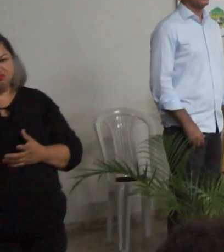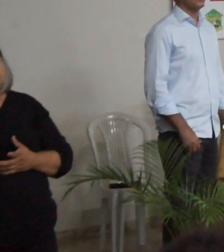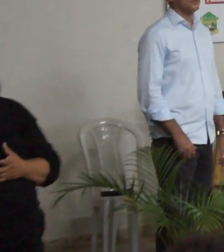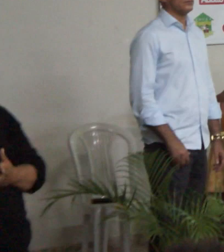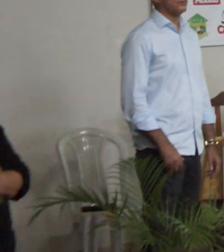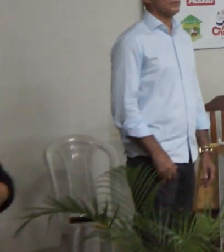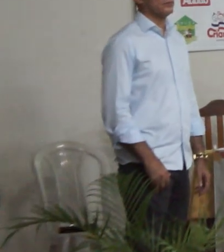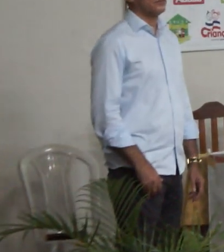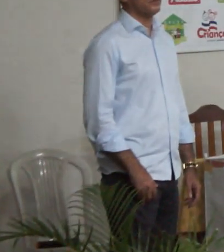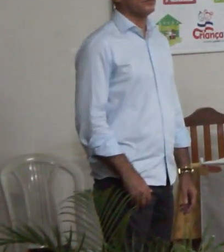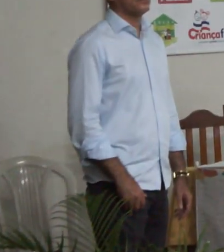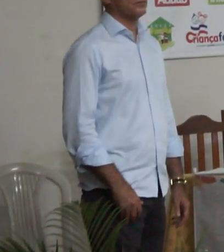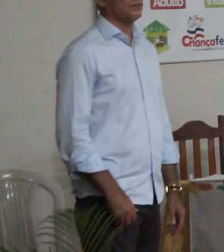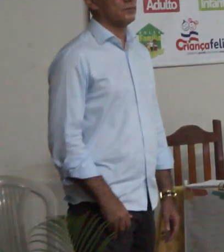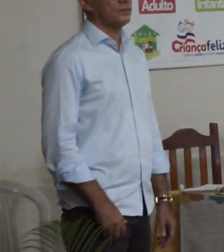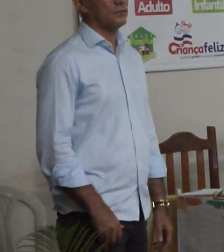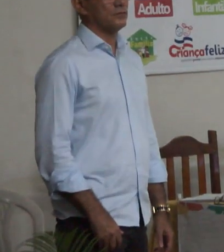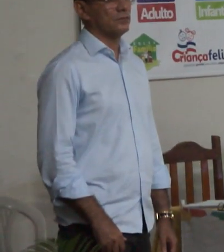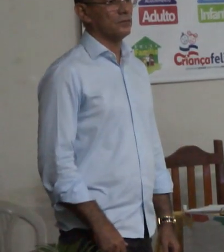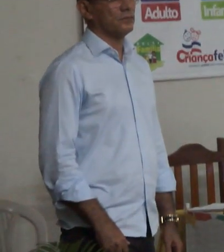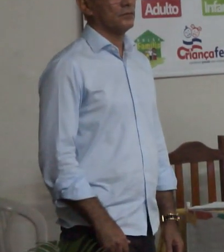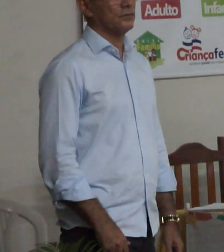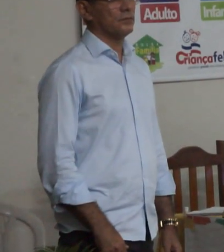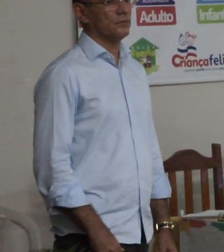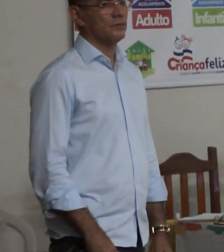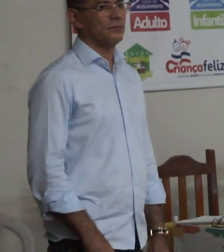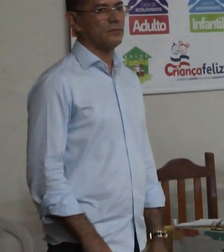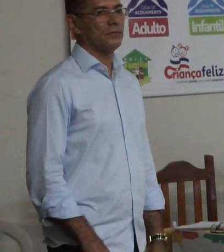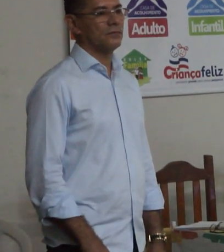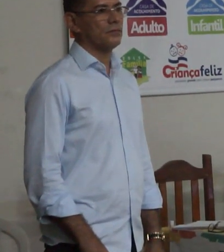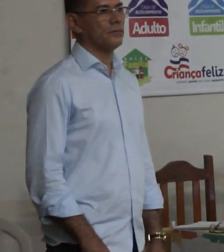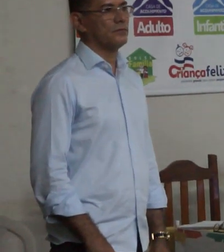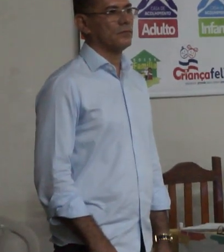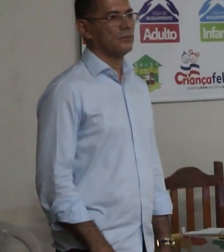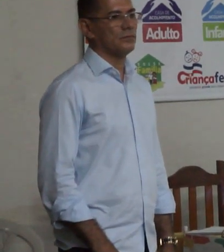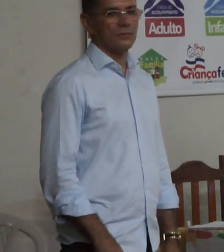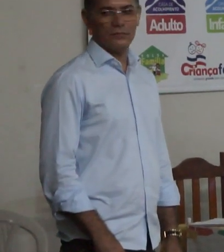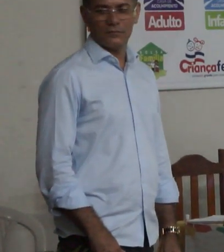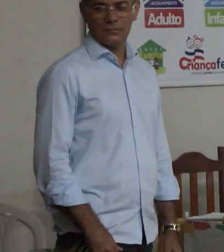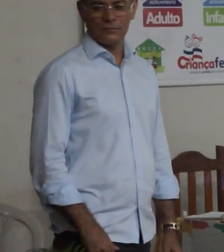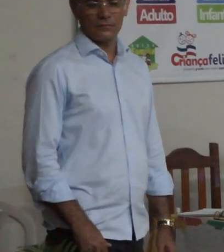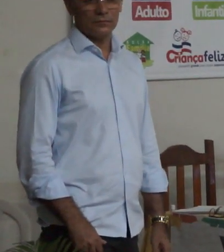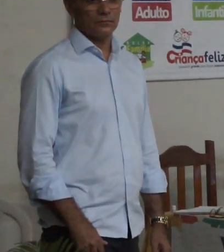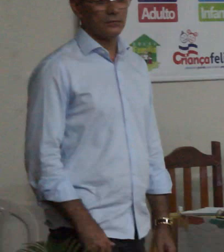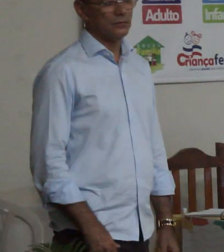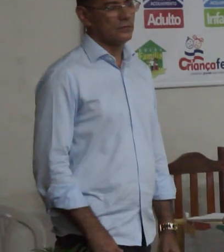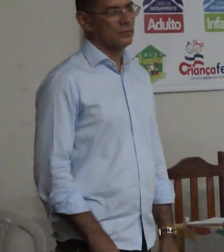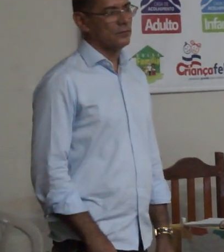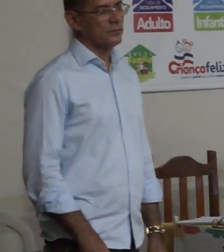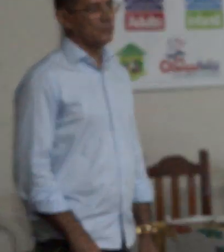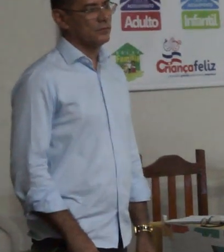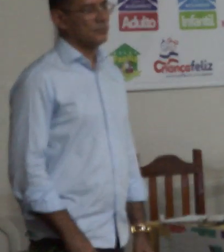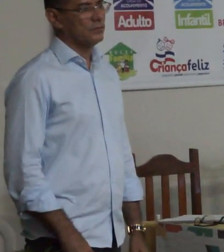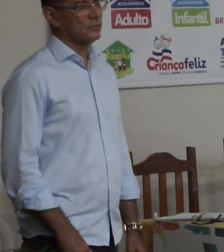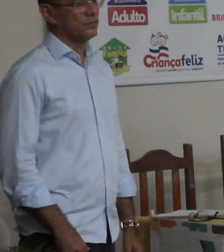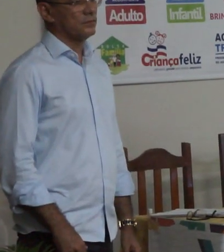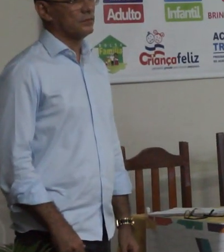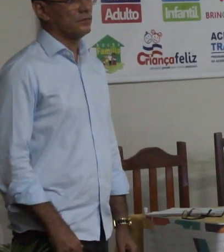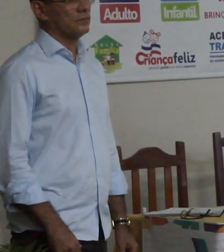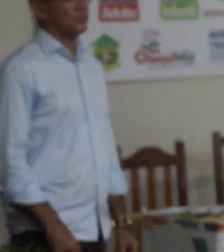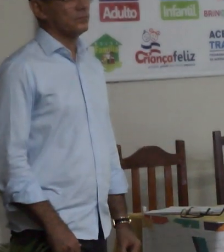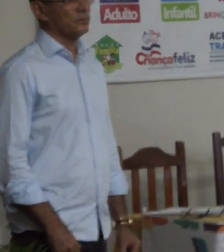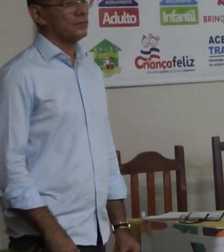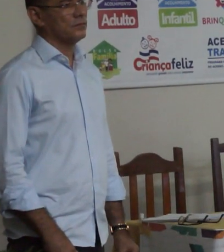o município da mesma forma com que eu conduzo. Eu não tenho nenhuma dúvida que é uma pessoa totalmente compromissada e responsável, que vai botar